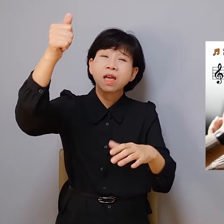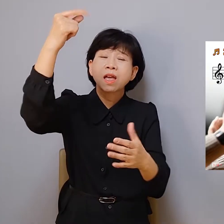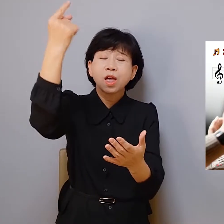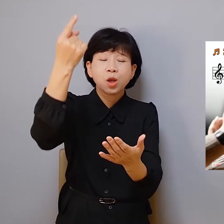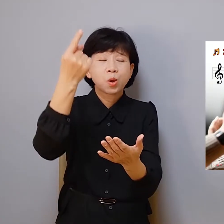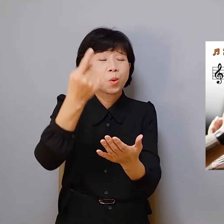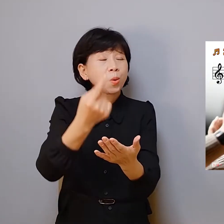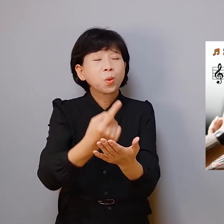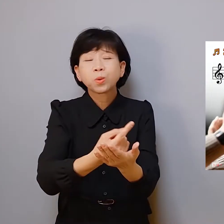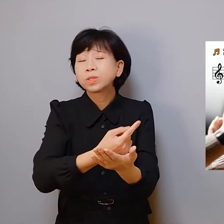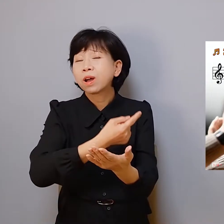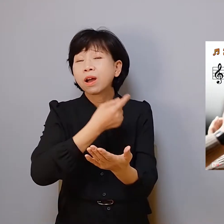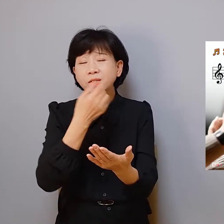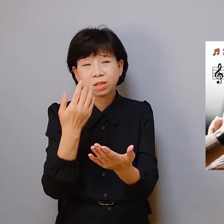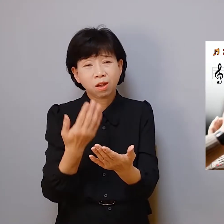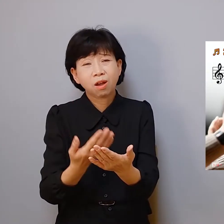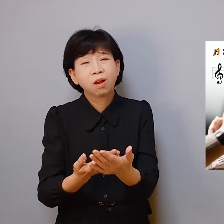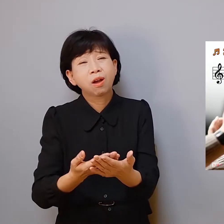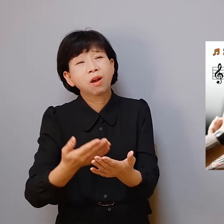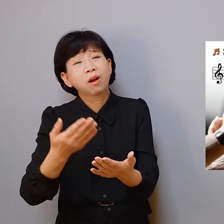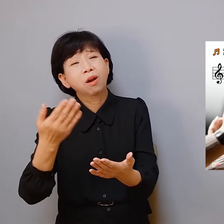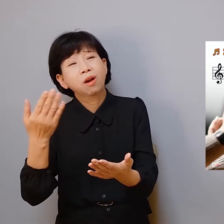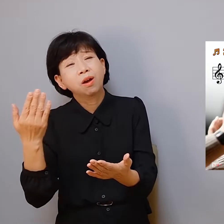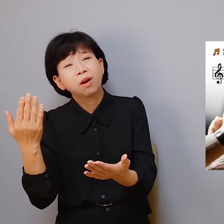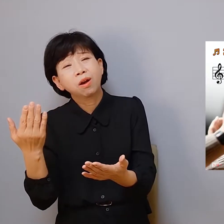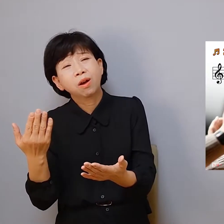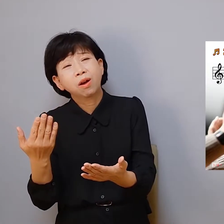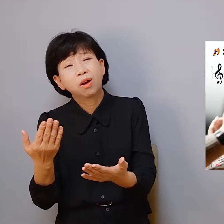이곳에 오셔서